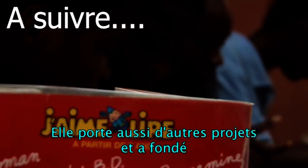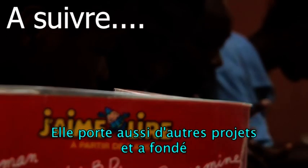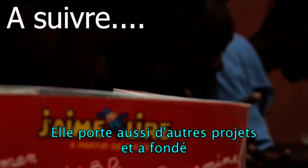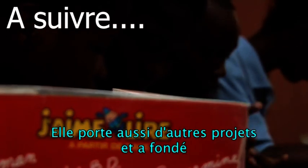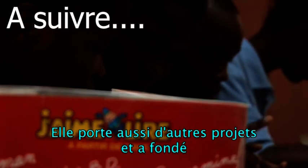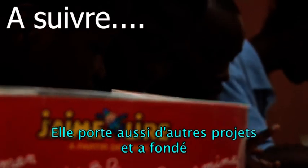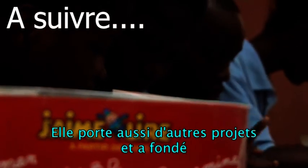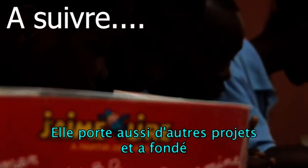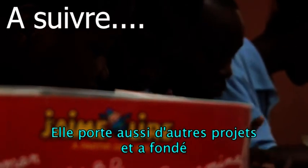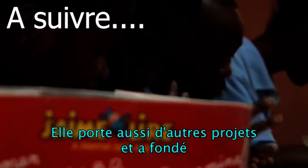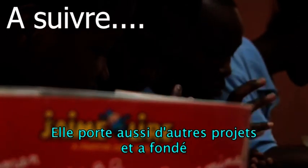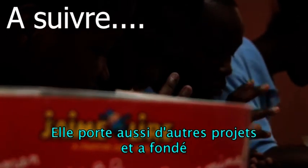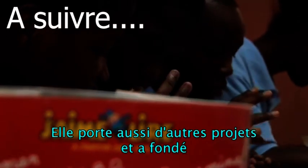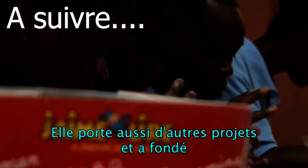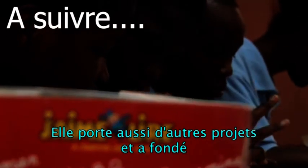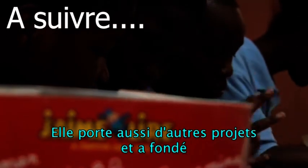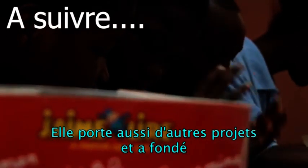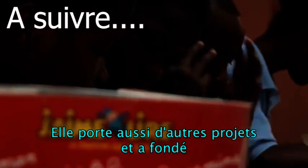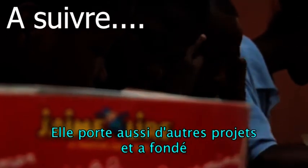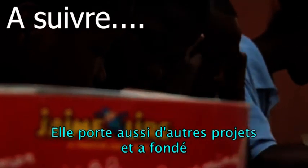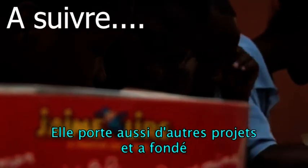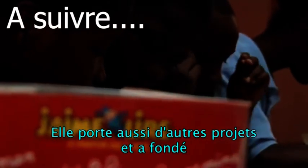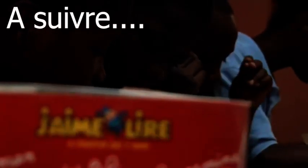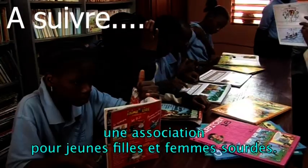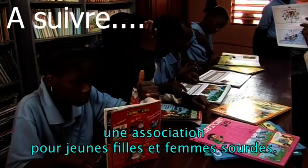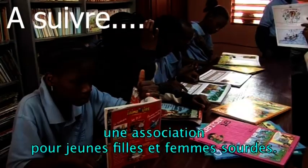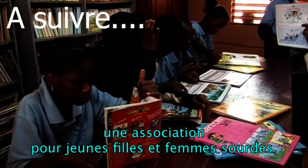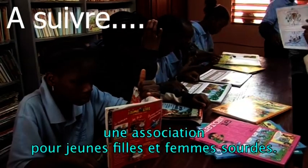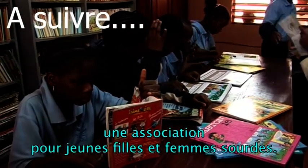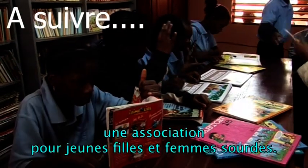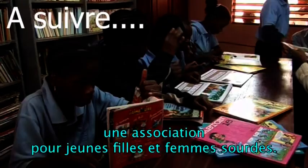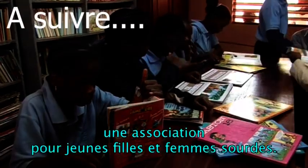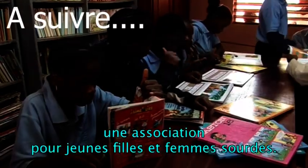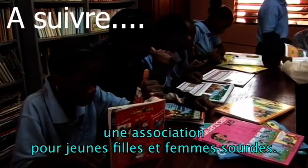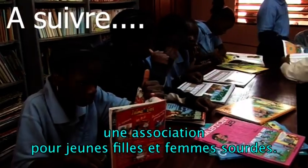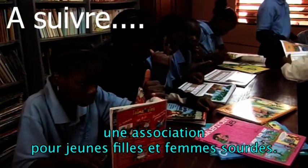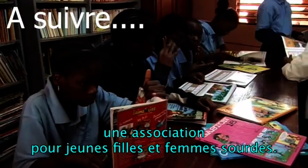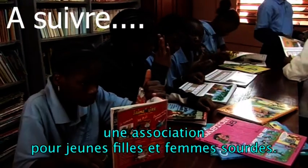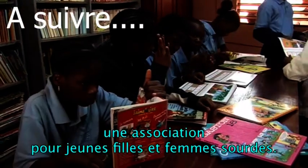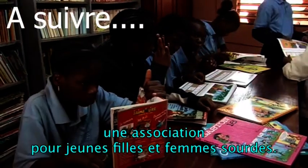rayonnages, elle porte d'autres projets. Elle a fondé une association pour les jeunes filles et femmes sourdes.